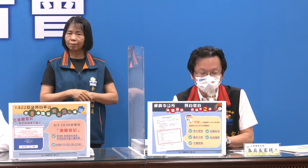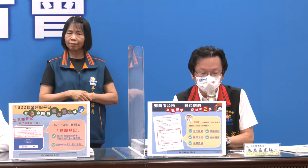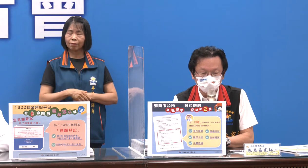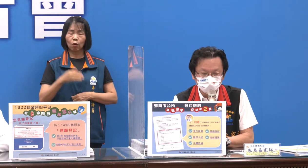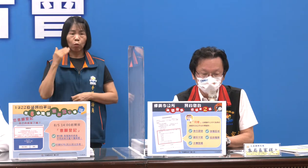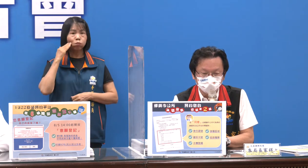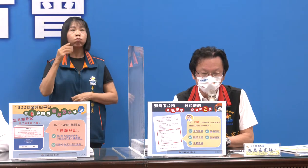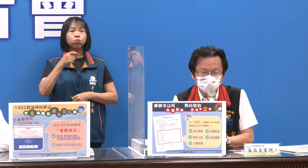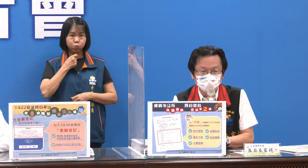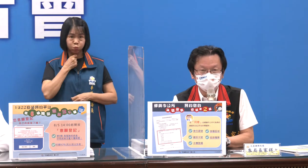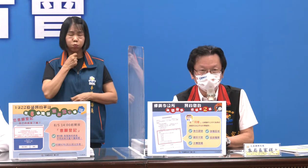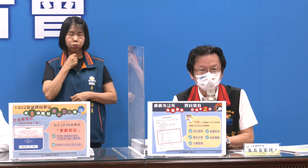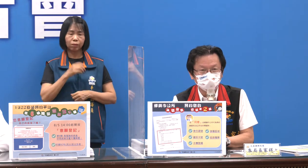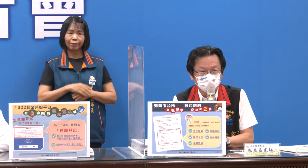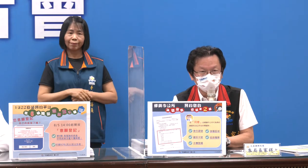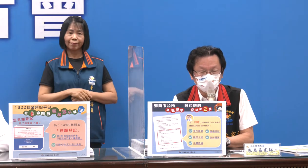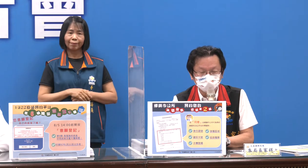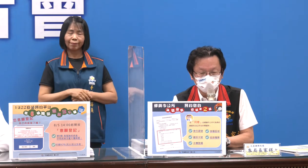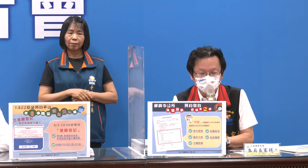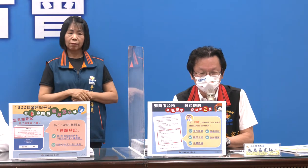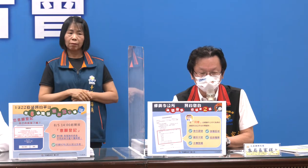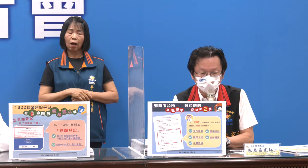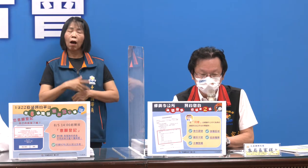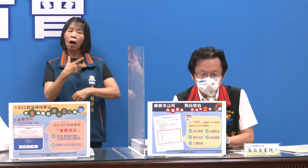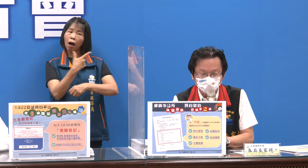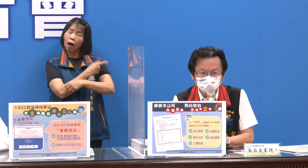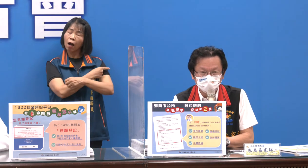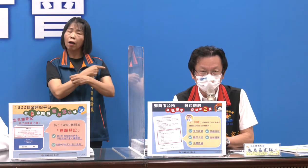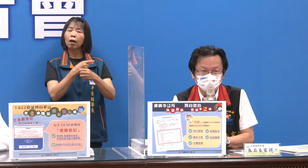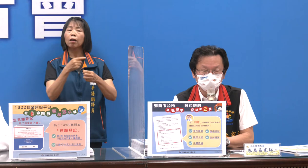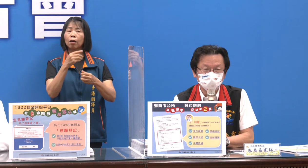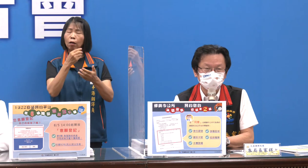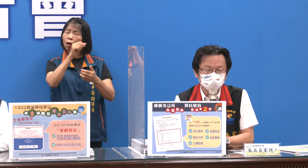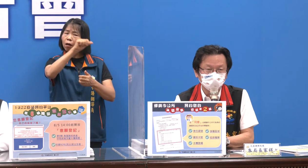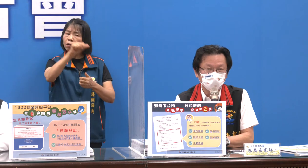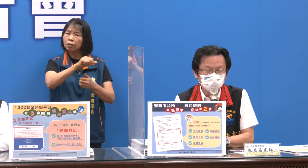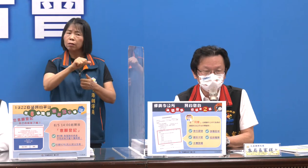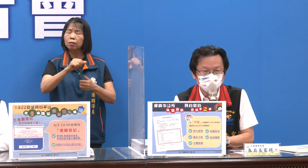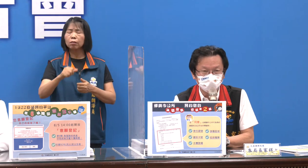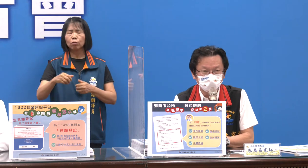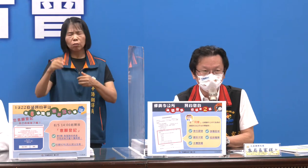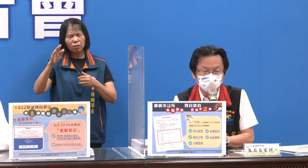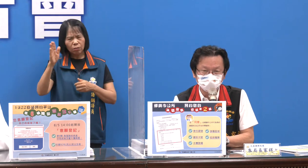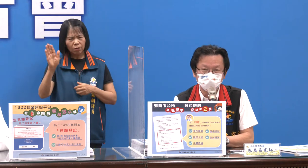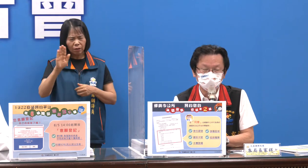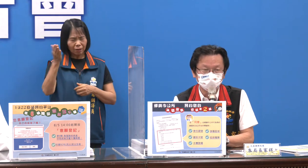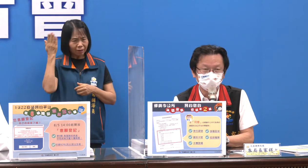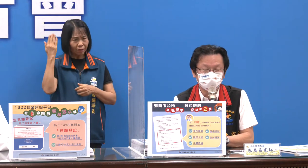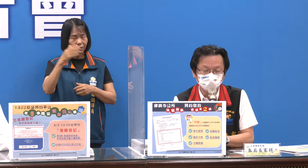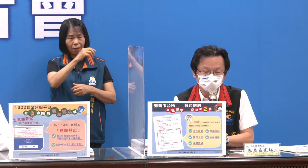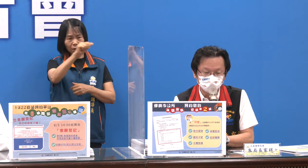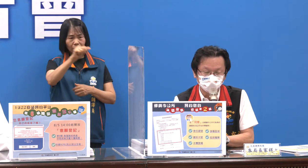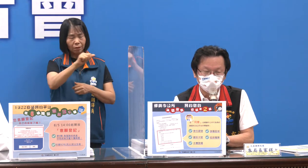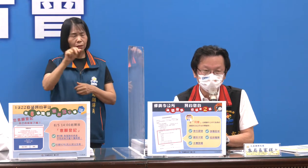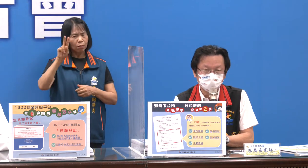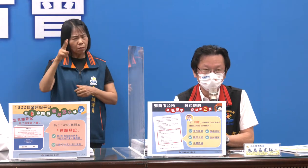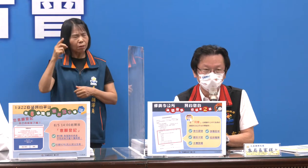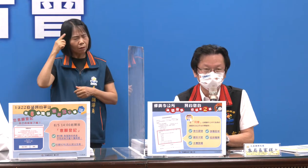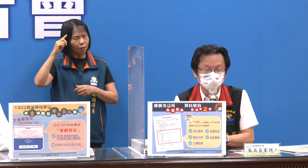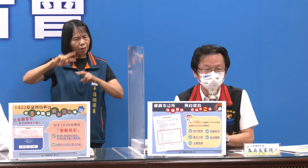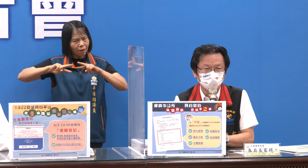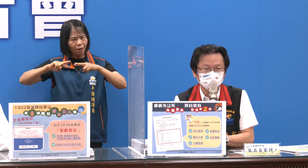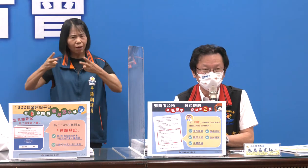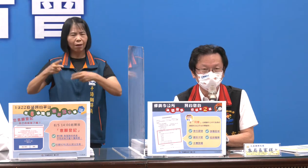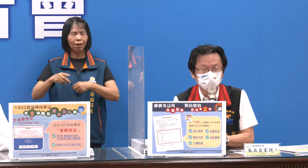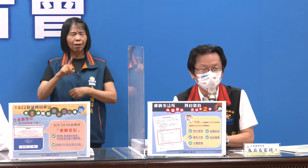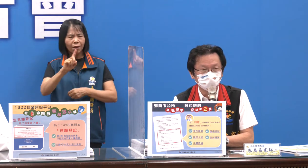有施打的意愿的话，那你愿意打哪一种的疫苗？是你之前的 AZ 呢，还是有一些别的想法？那